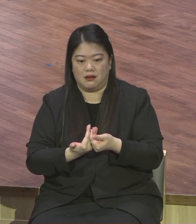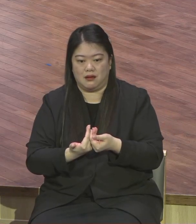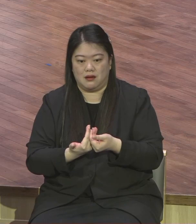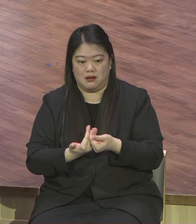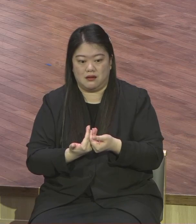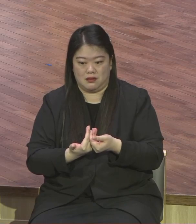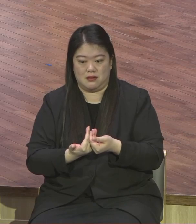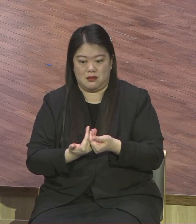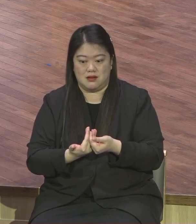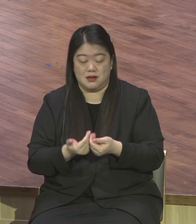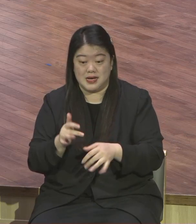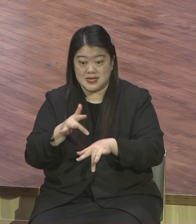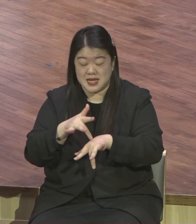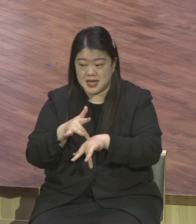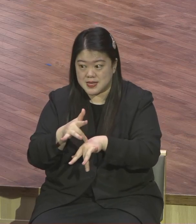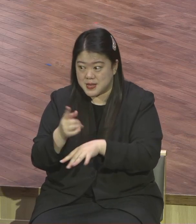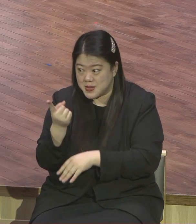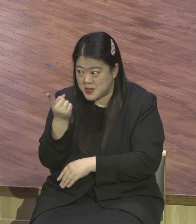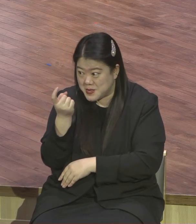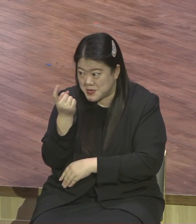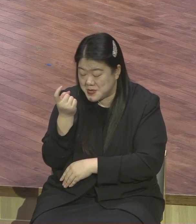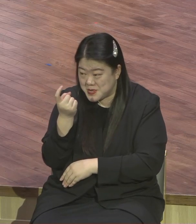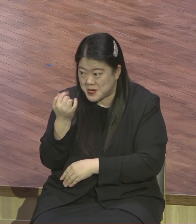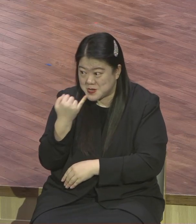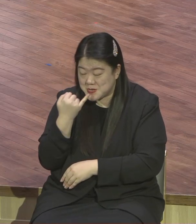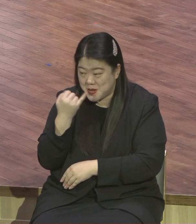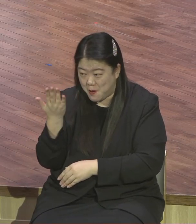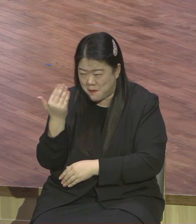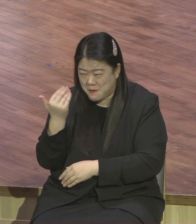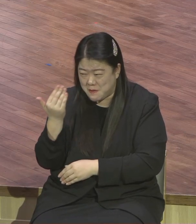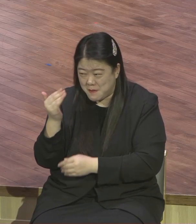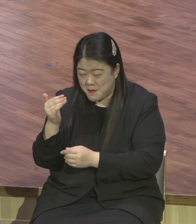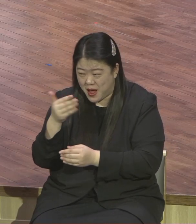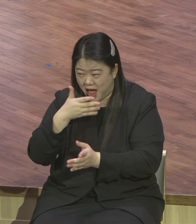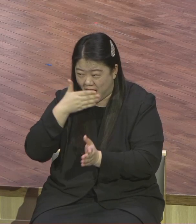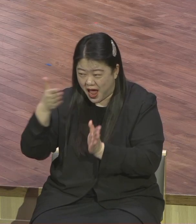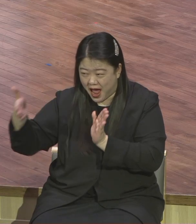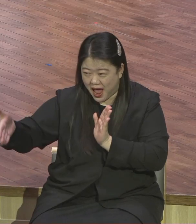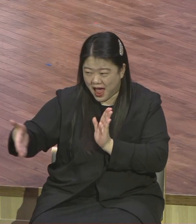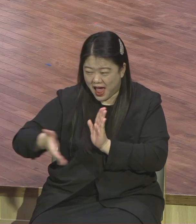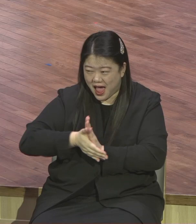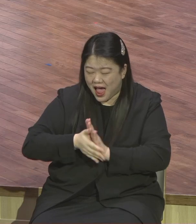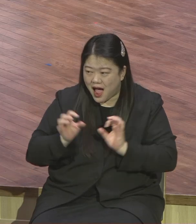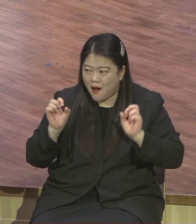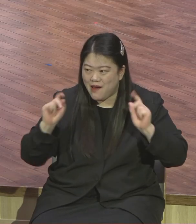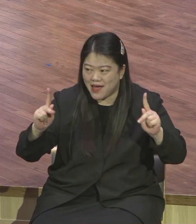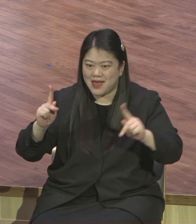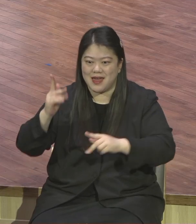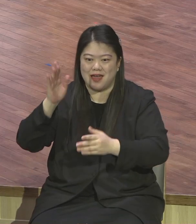이런 성령 인도의 걸림돌을 우리가 어떻게 다 넘어설 수 있는가?